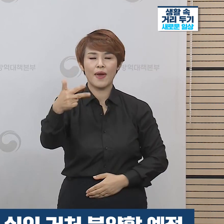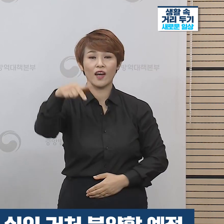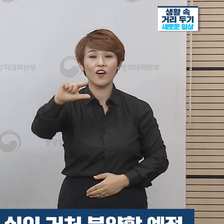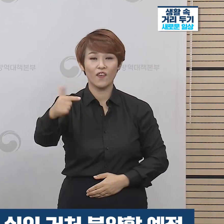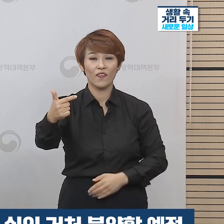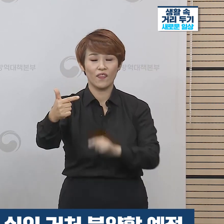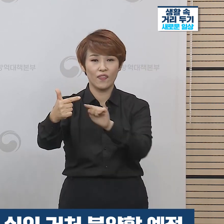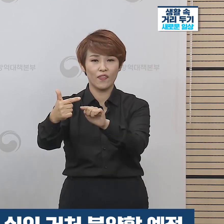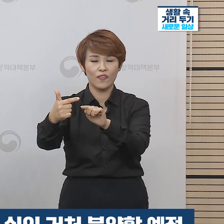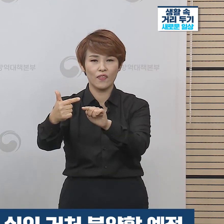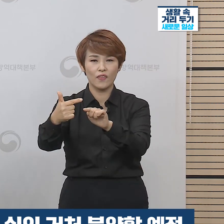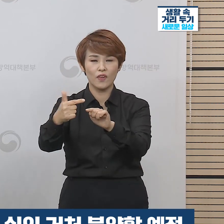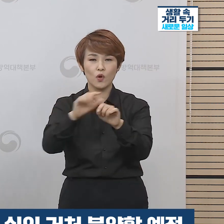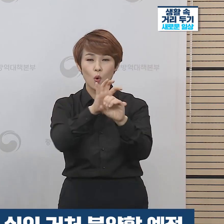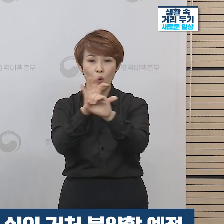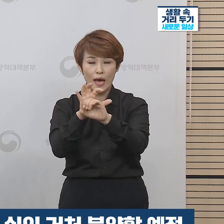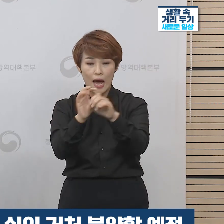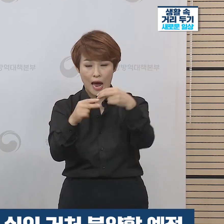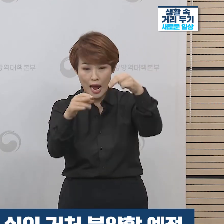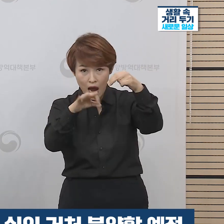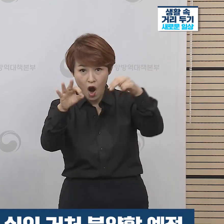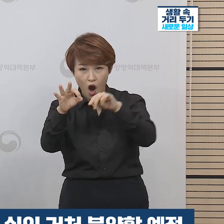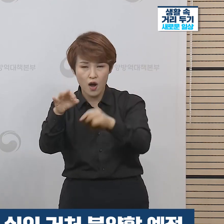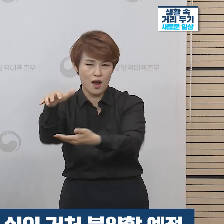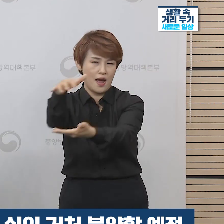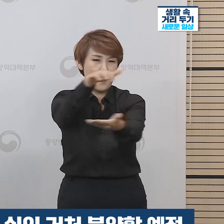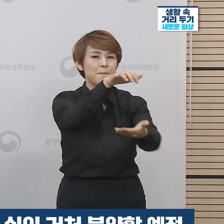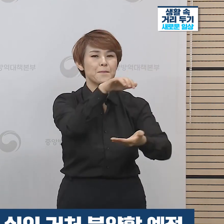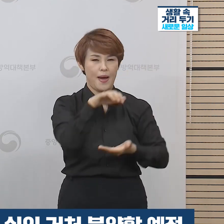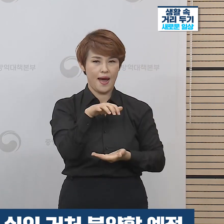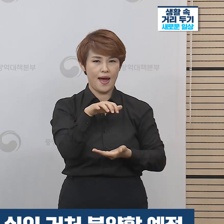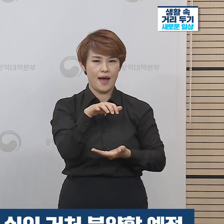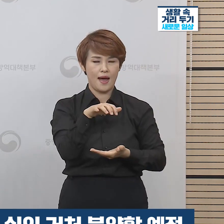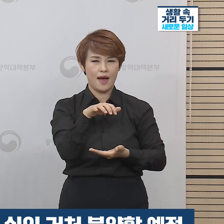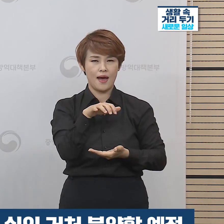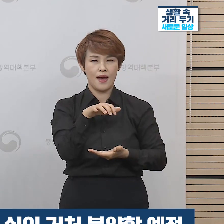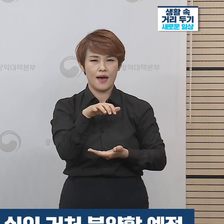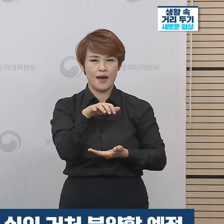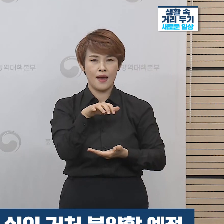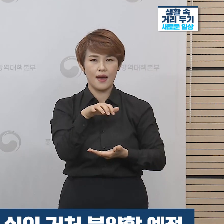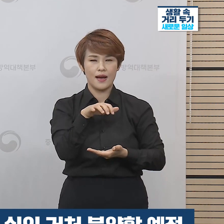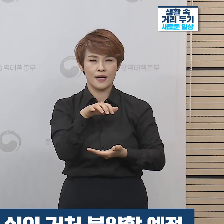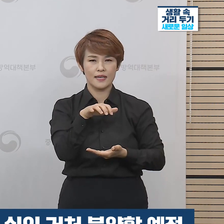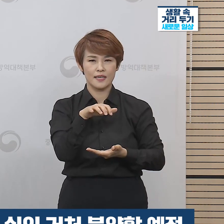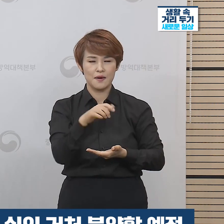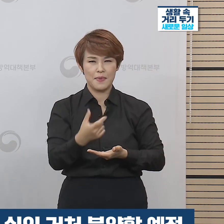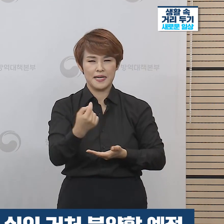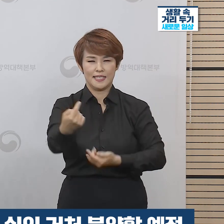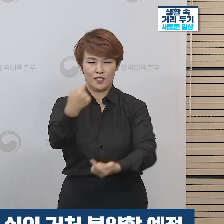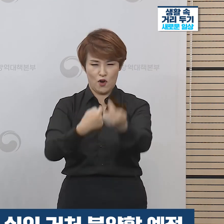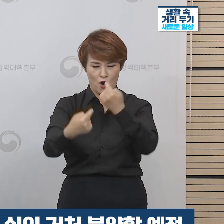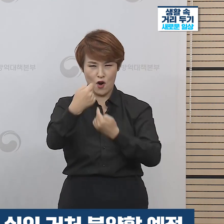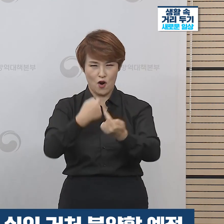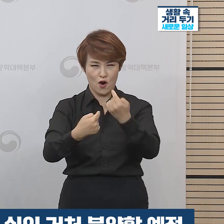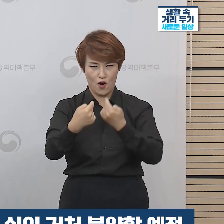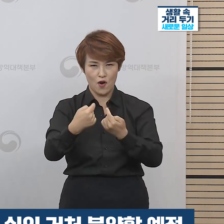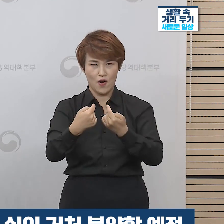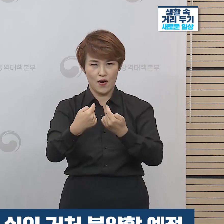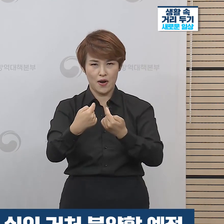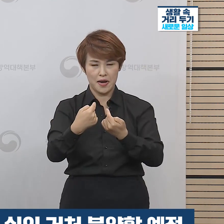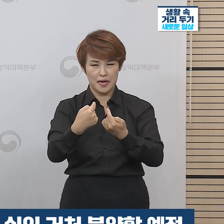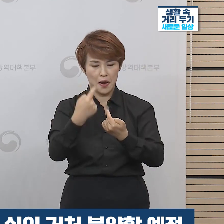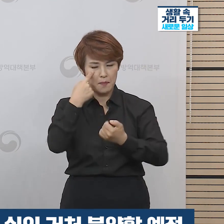검체를 수고했고 신속한 분양신청을 분양신청 및 심의 절차를 진행해서